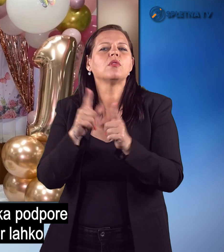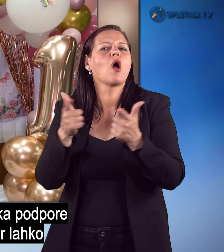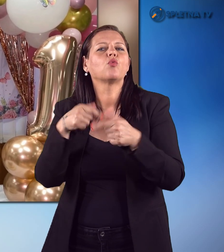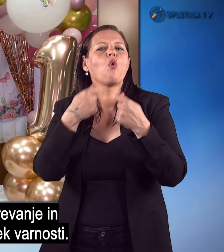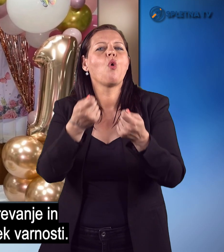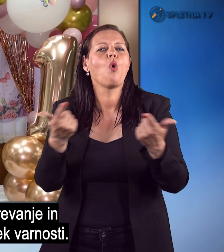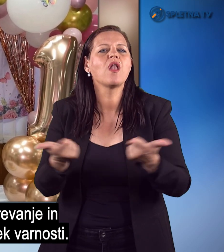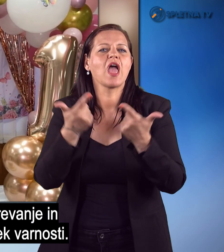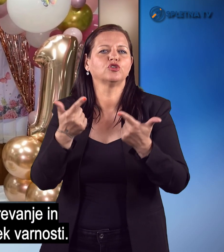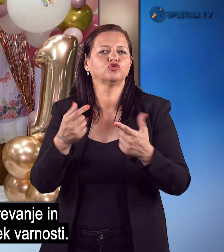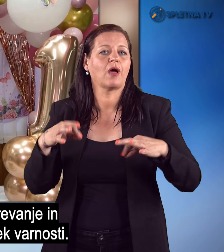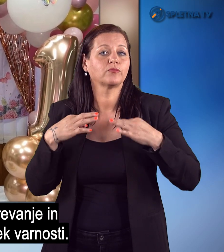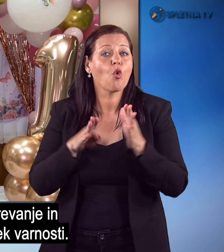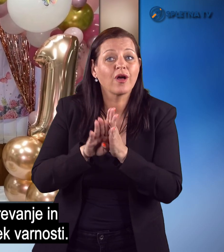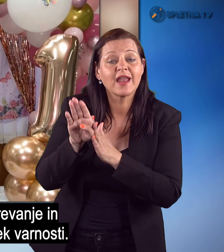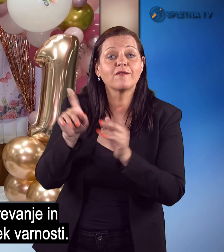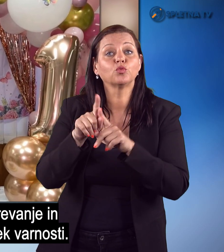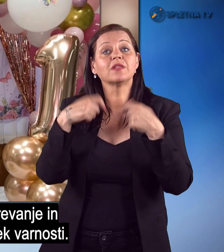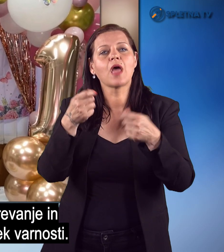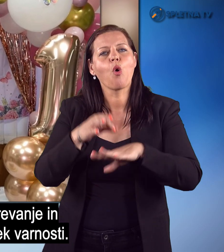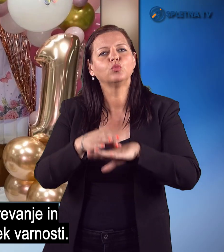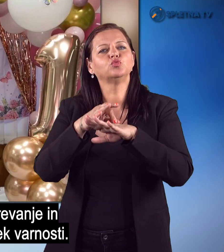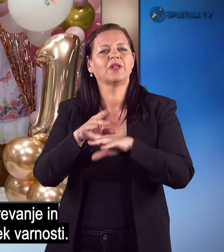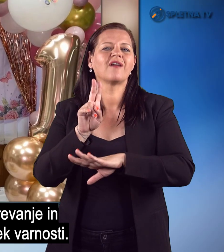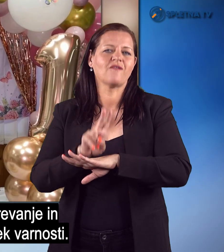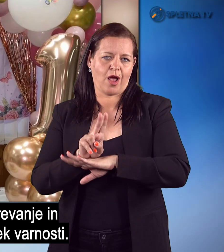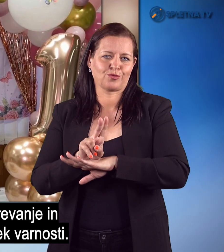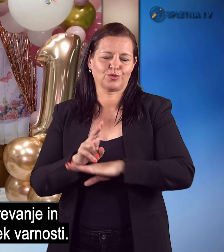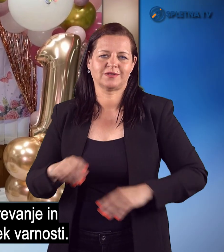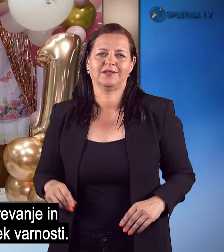olajša okrevanje in daje občutek varnosti.